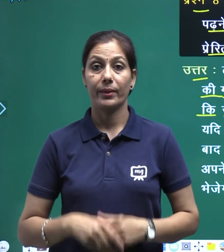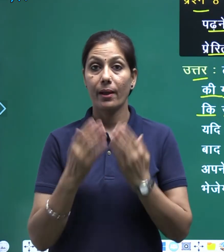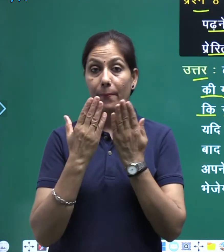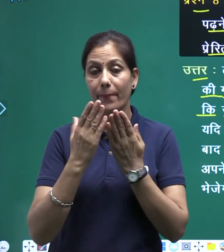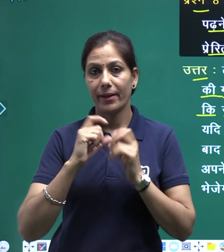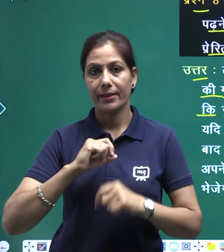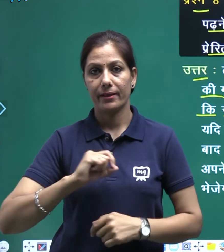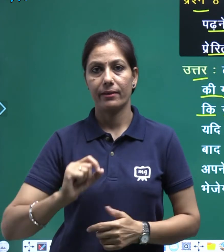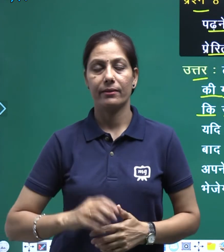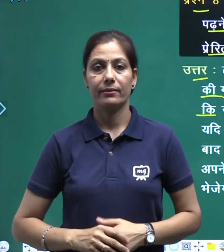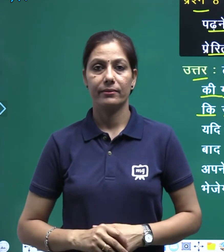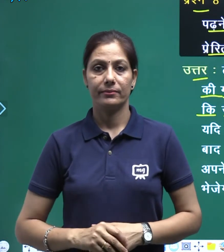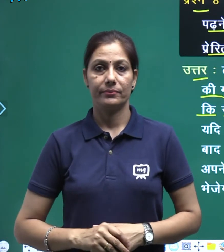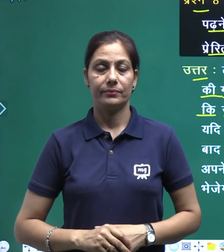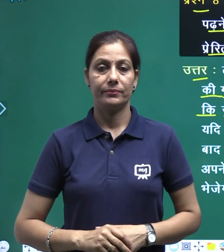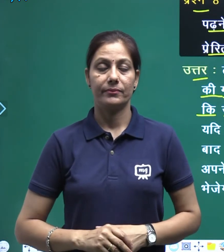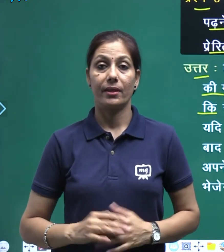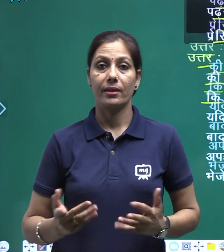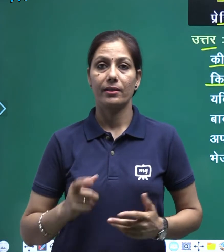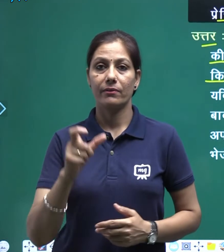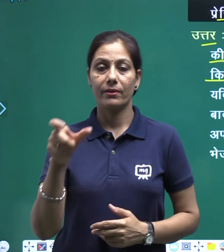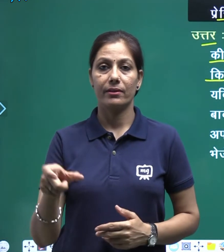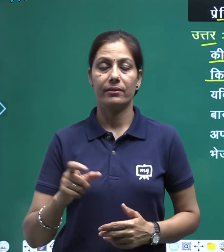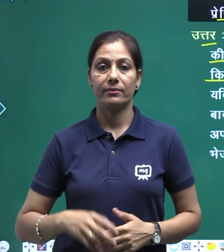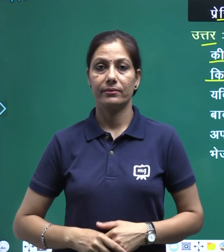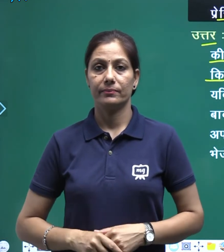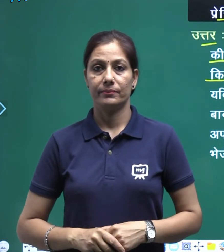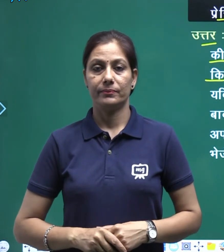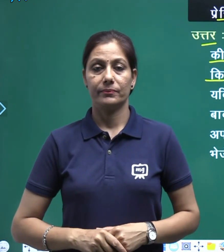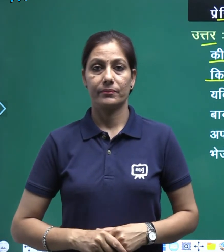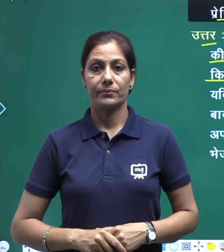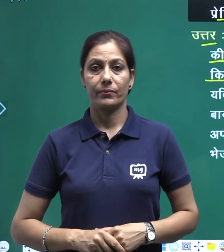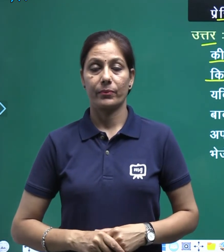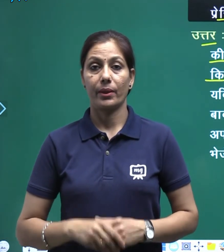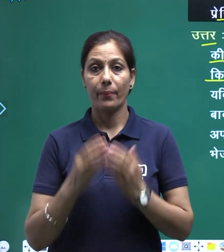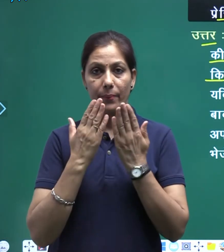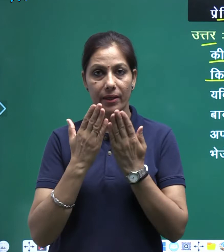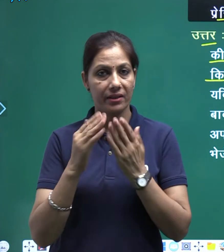पढ़े लिखें। यदि वह पढ़ेगी नहीं तो